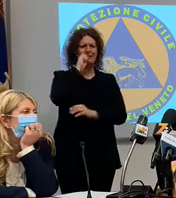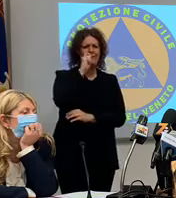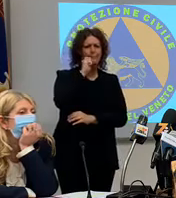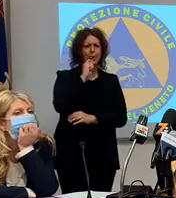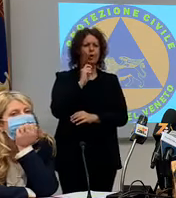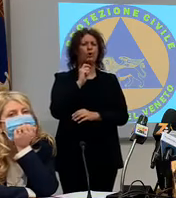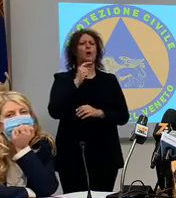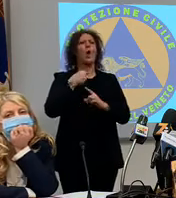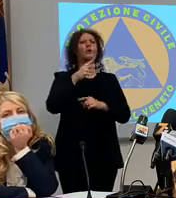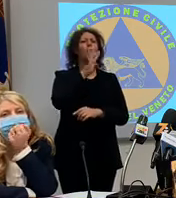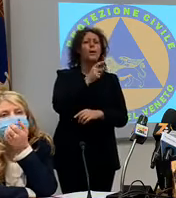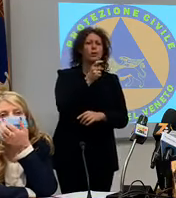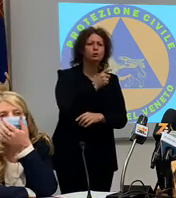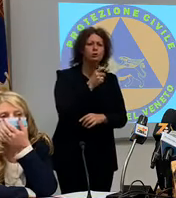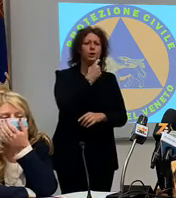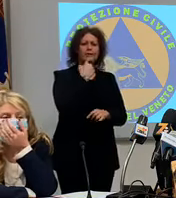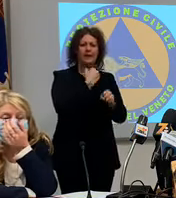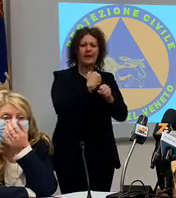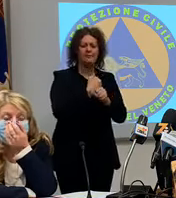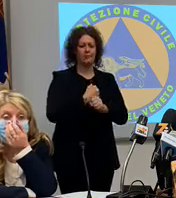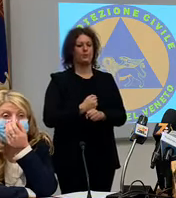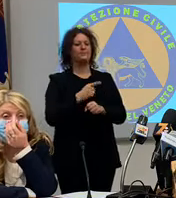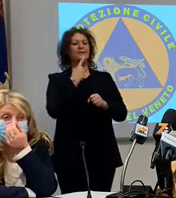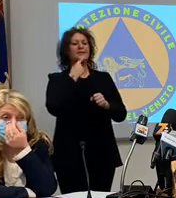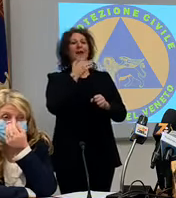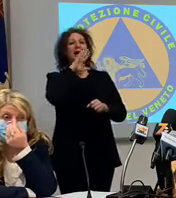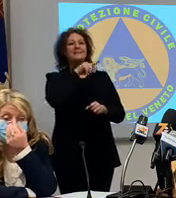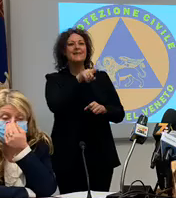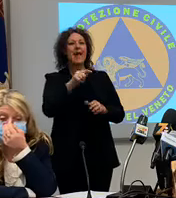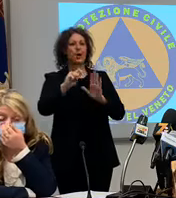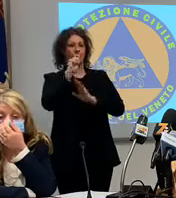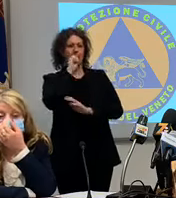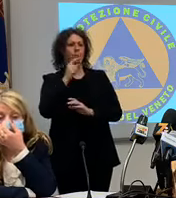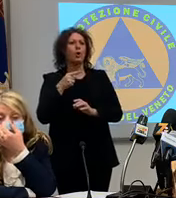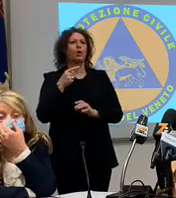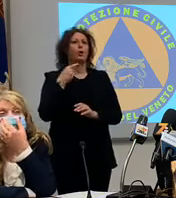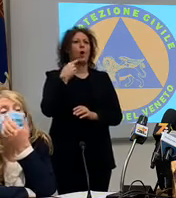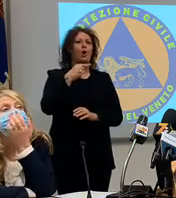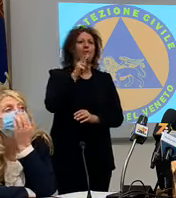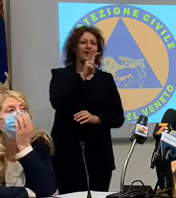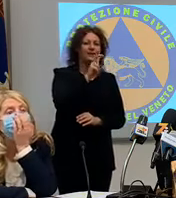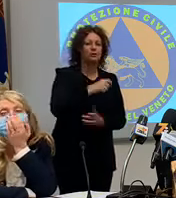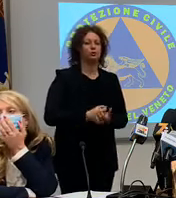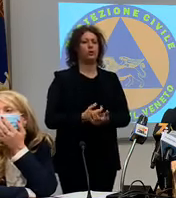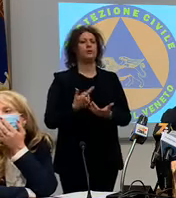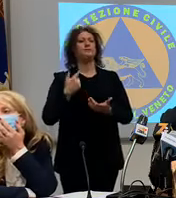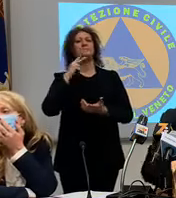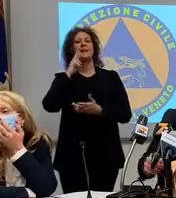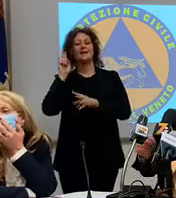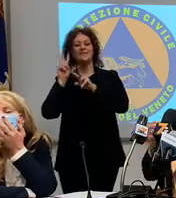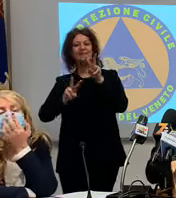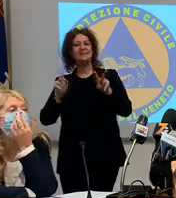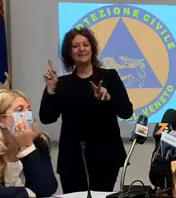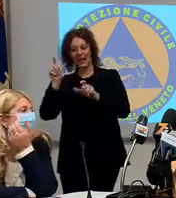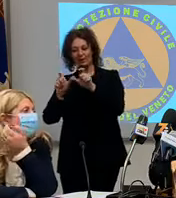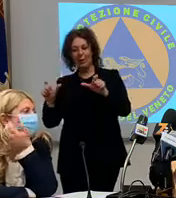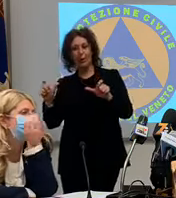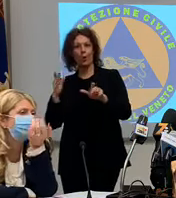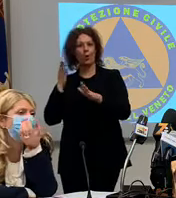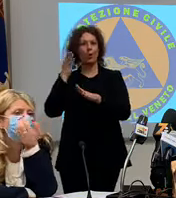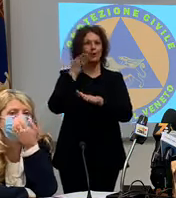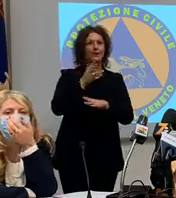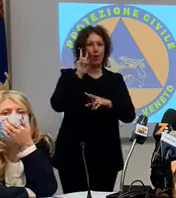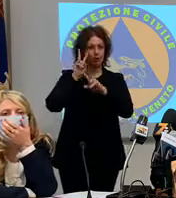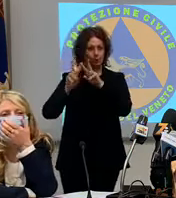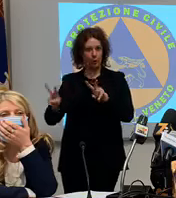messo a disposizione eventuali tamponi rapidi per se c'è qualche visitatore ci sono i DP che a